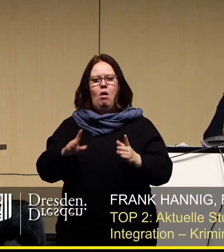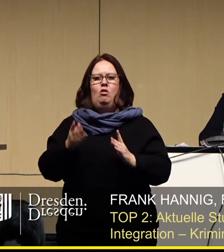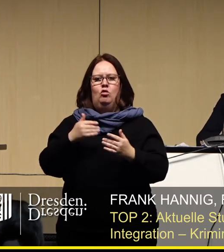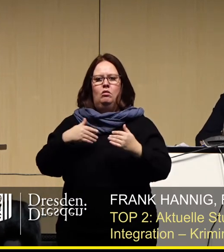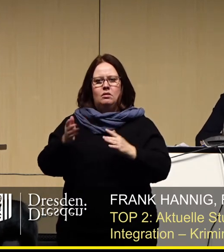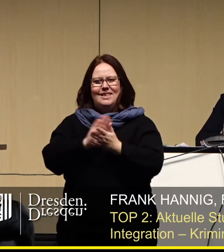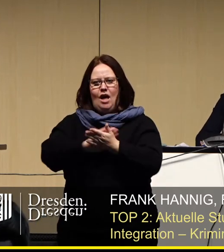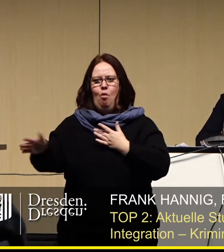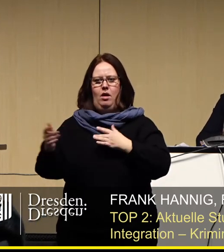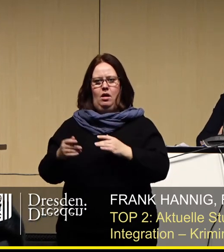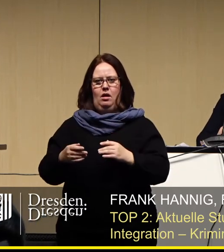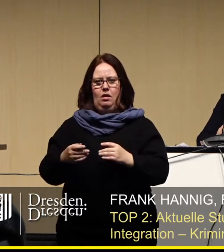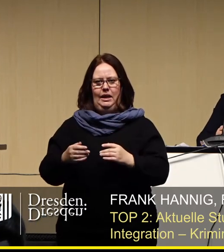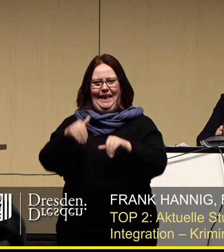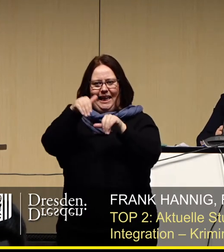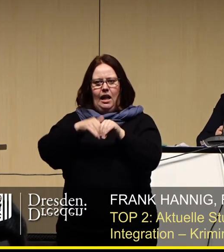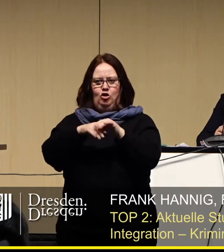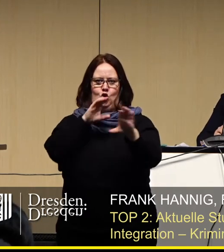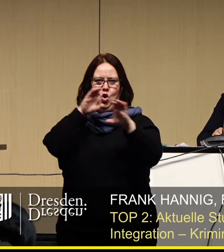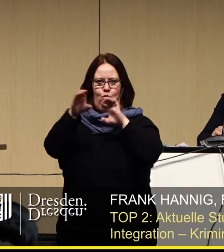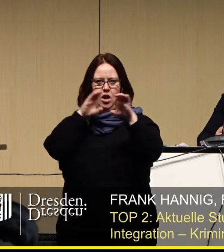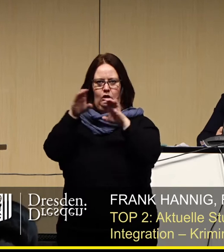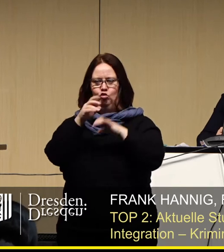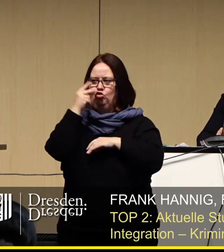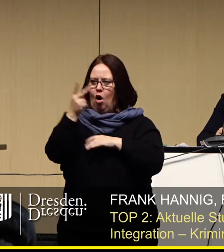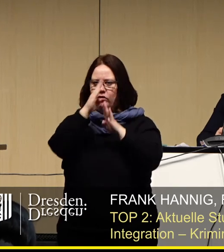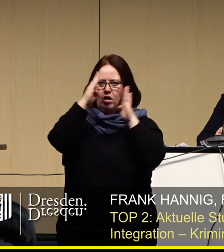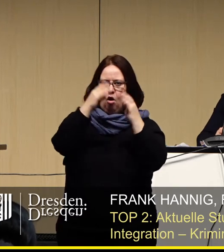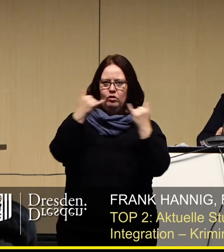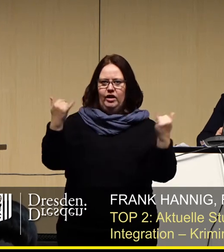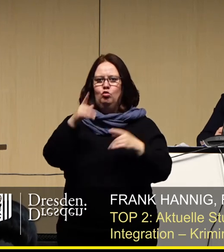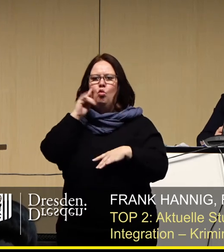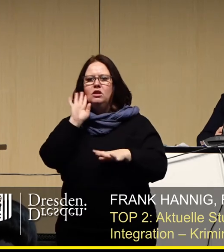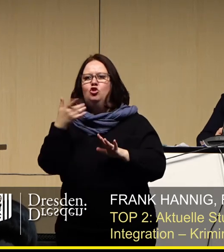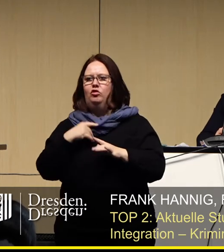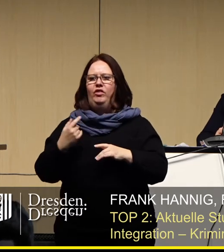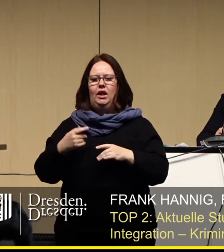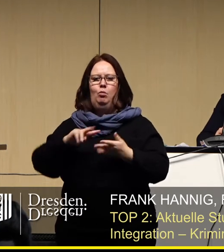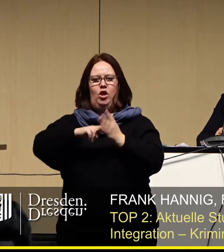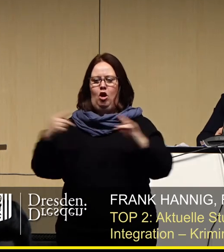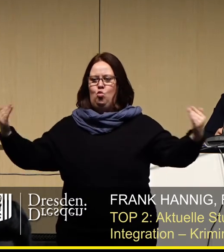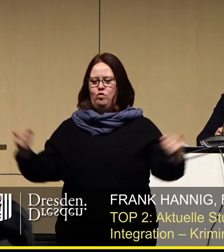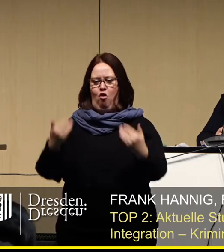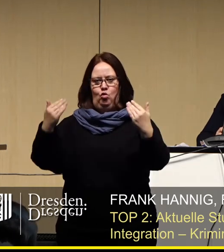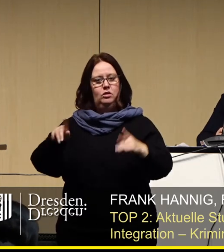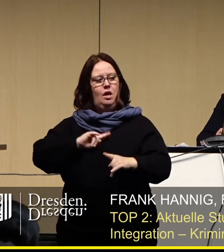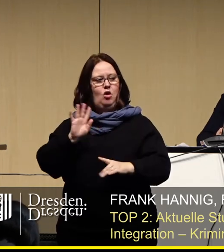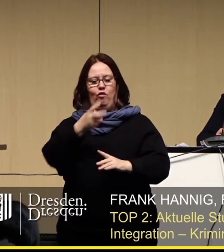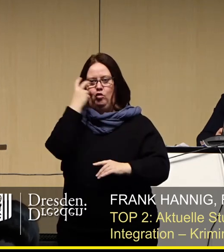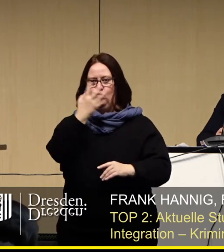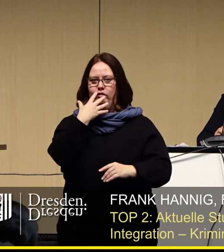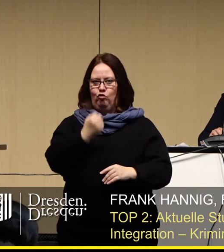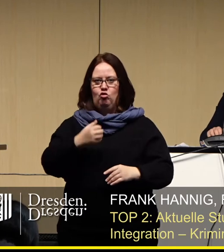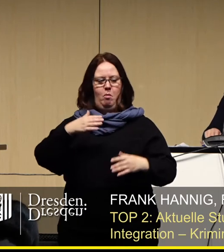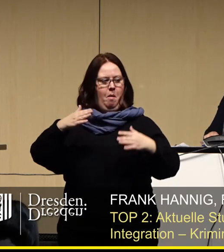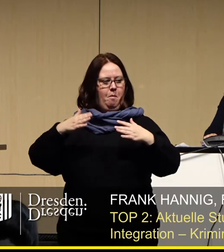Kommunikation nötig, um Vertrauen zu gewinnen und Konsens zu suchen, anstatt fruchtloser politischer Konfrontation. Und genau das will ich versuchen, mal